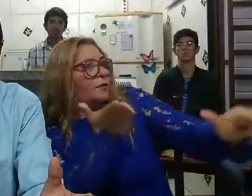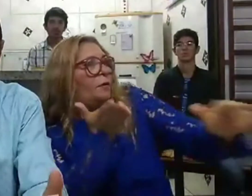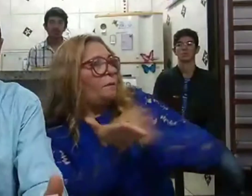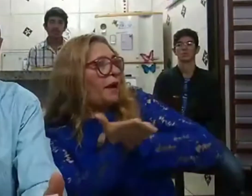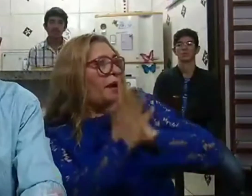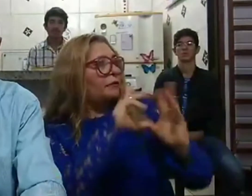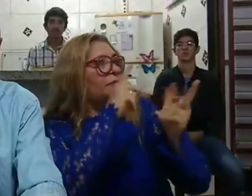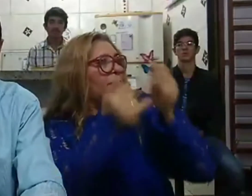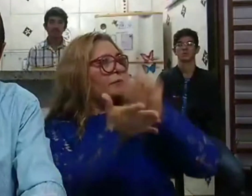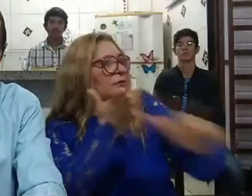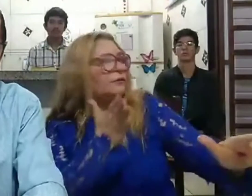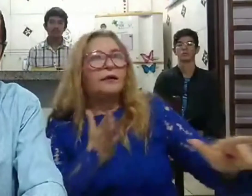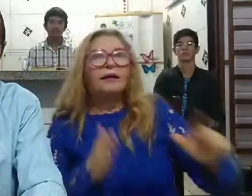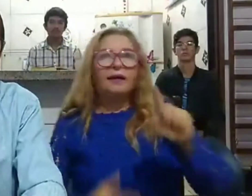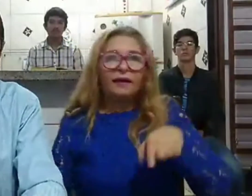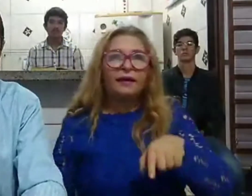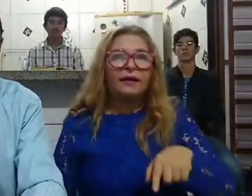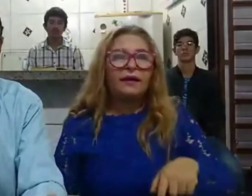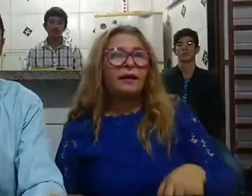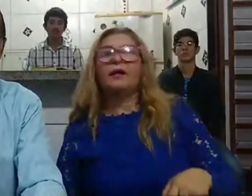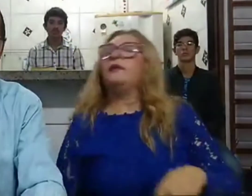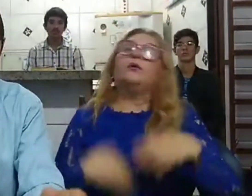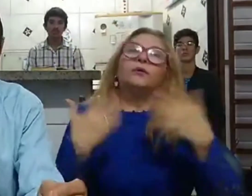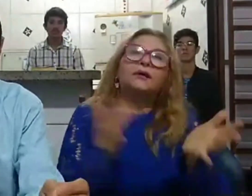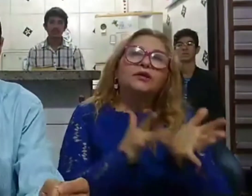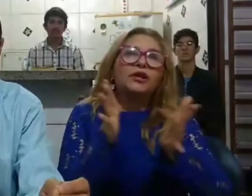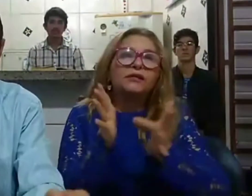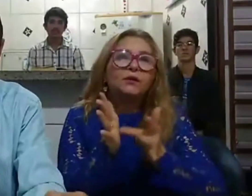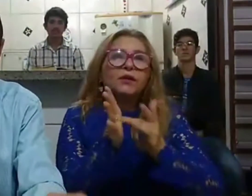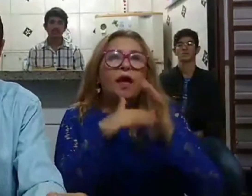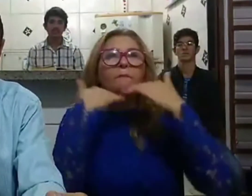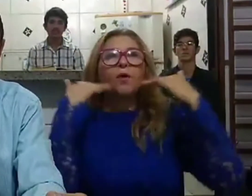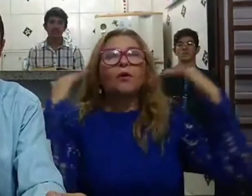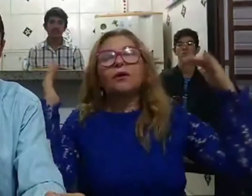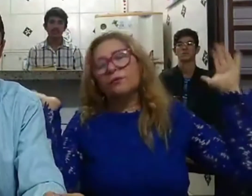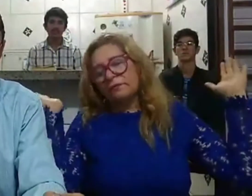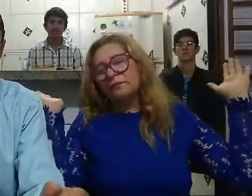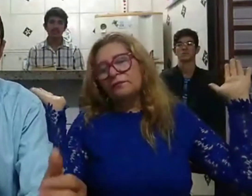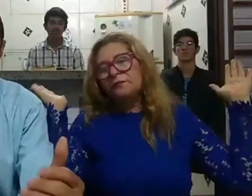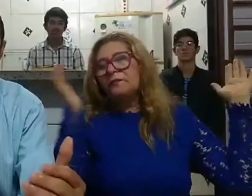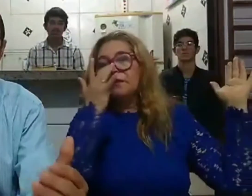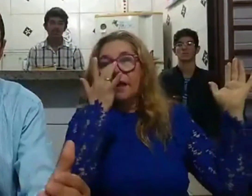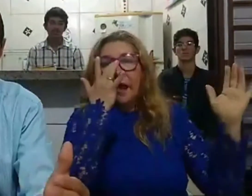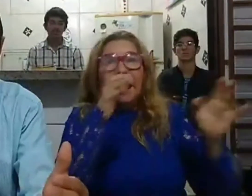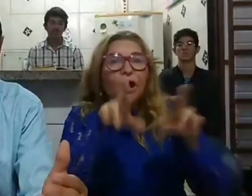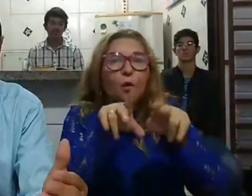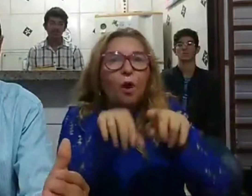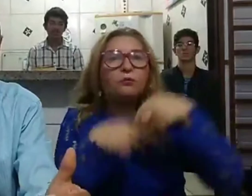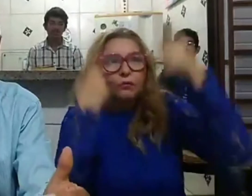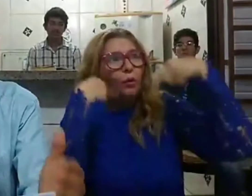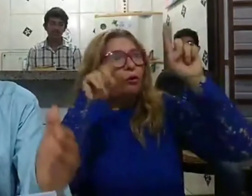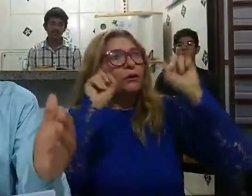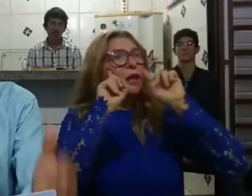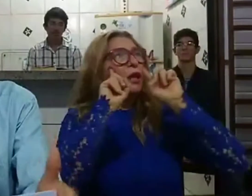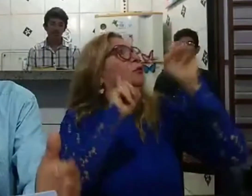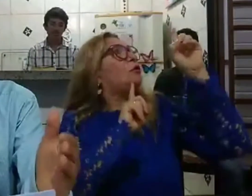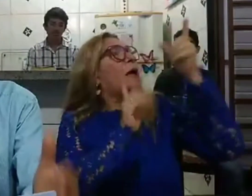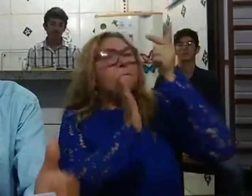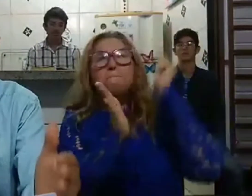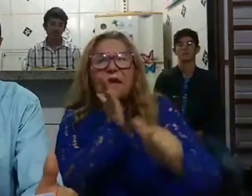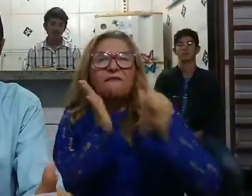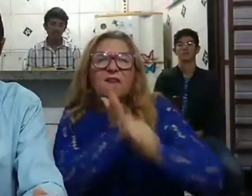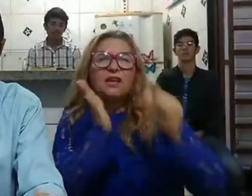o pecado do mundo. Então Jesus, aquele que morreu na cruz, ele é o Cordeiro de Deus perfeito que tira